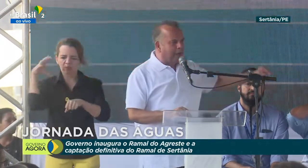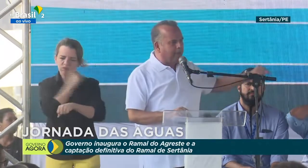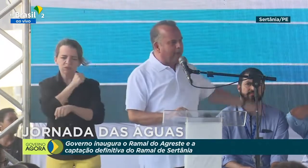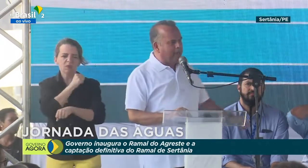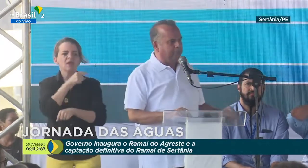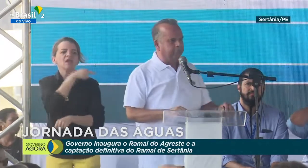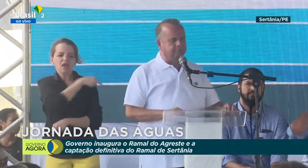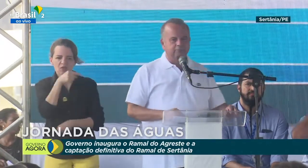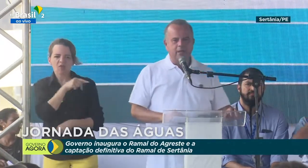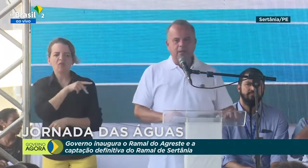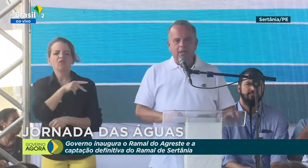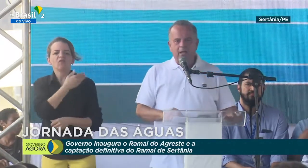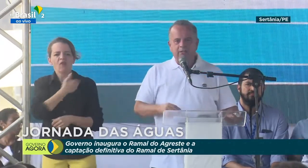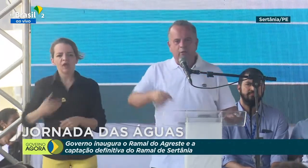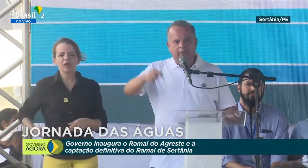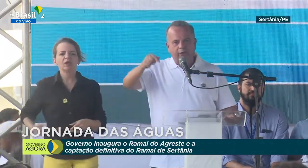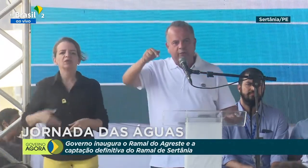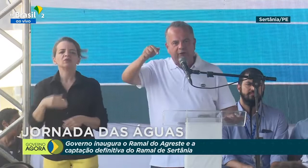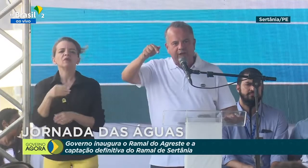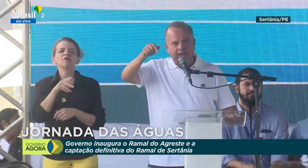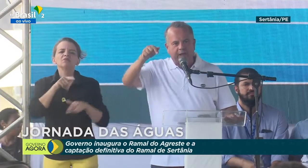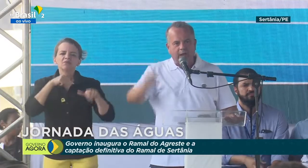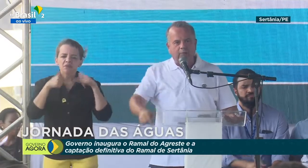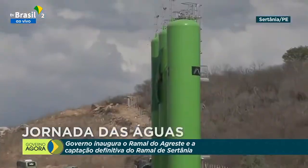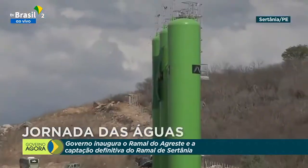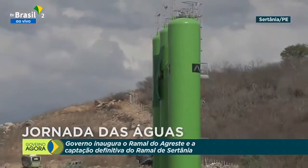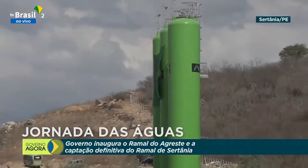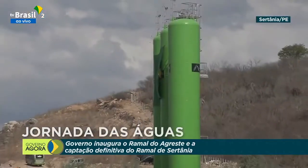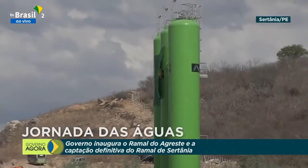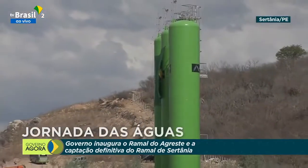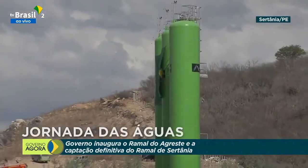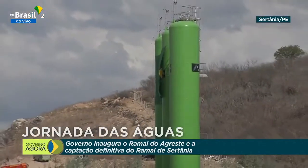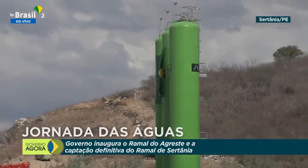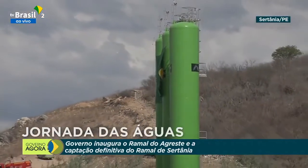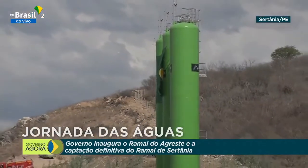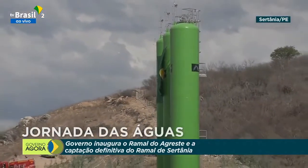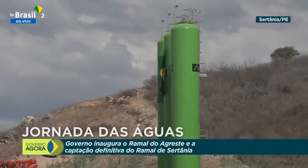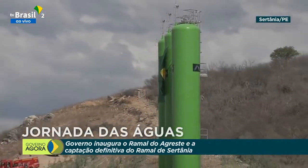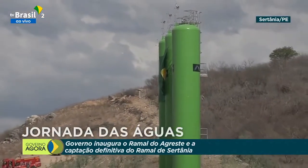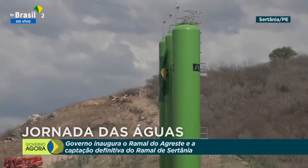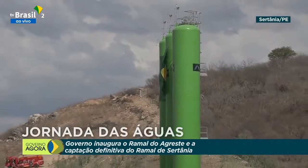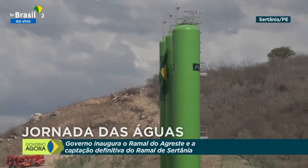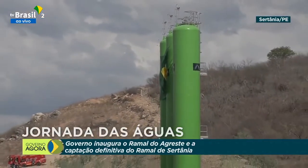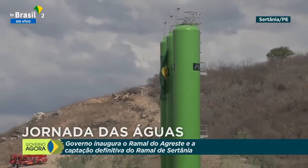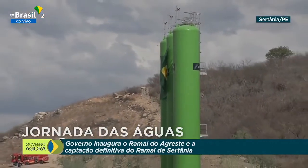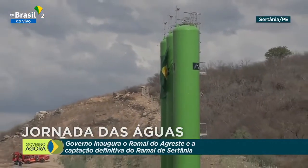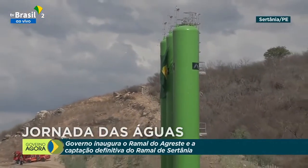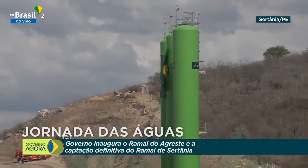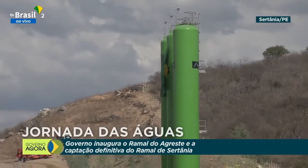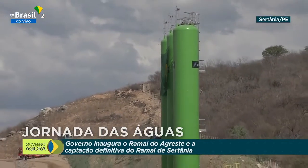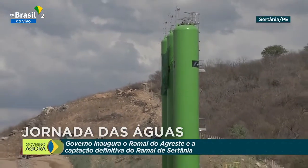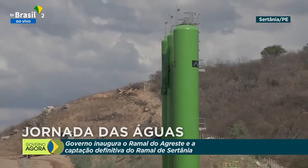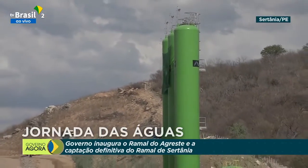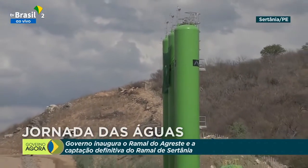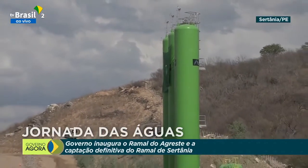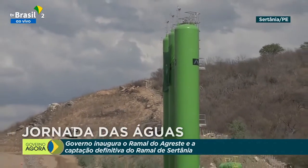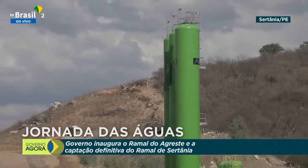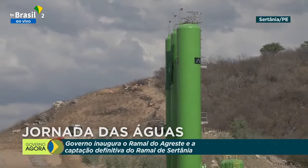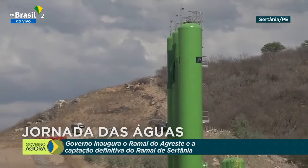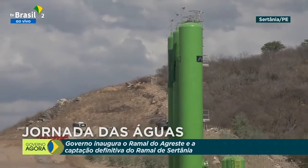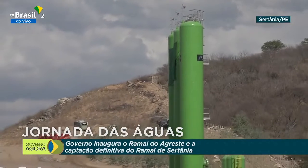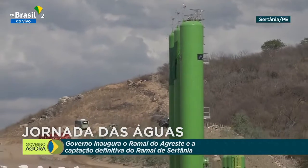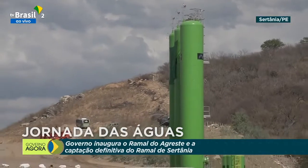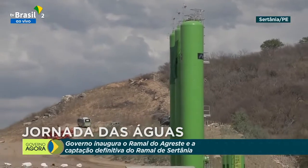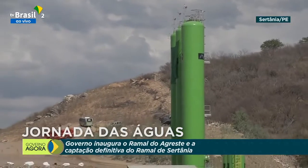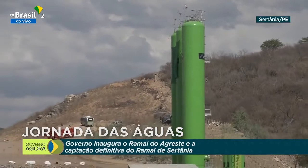governo trabalha, esse governo faz direito e faz bem feito. Olha o tamanho dessa obra. Vejo a